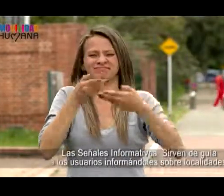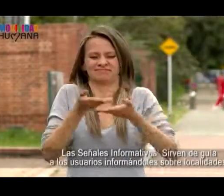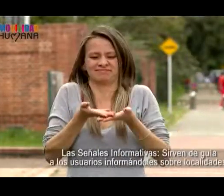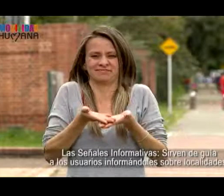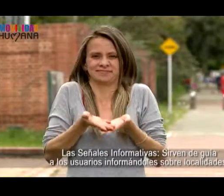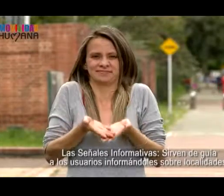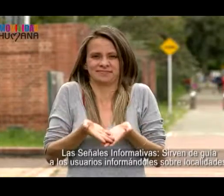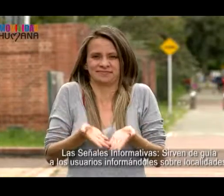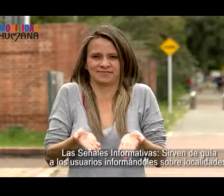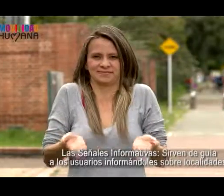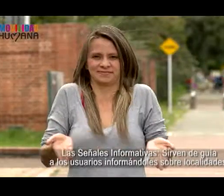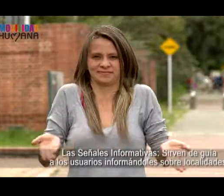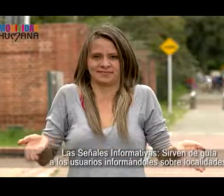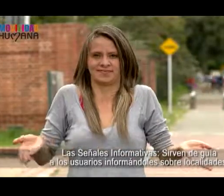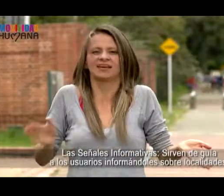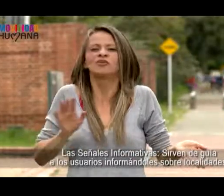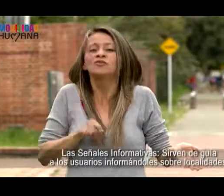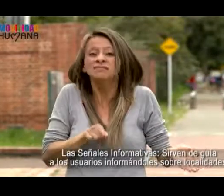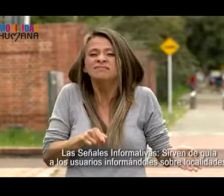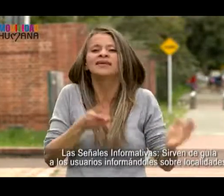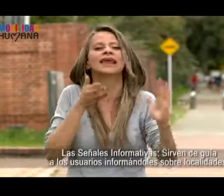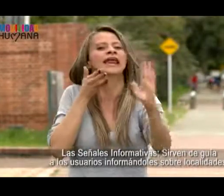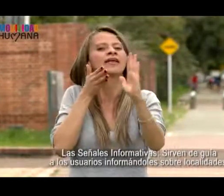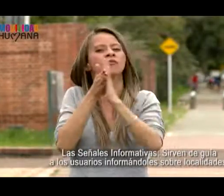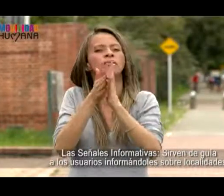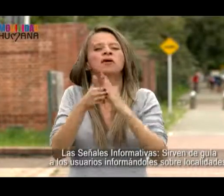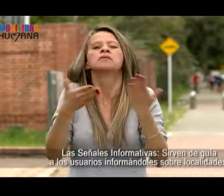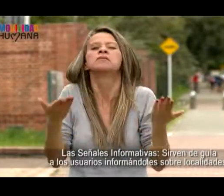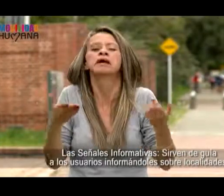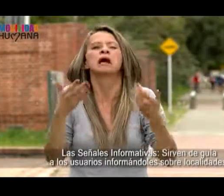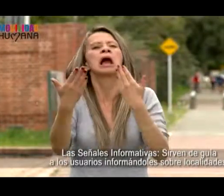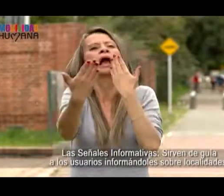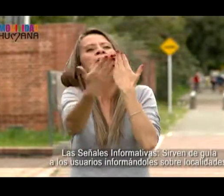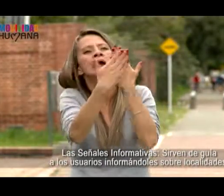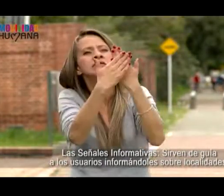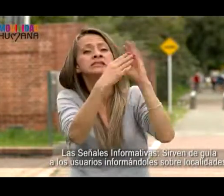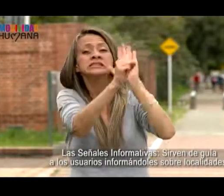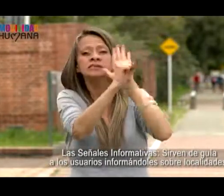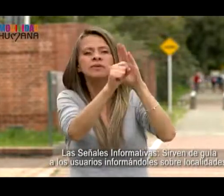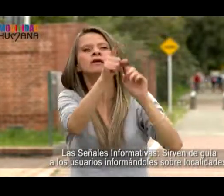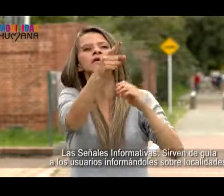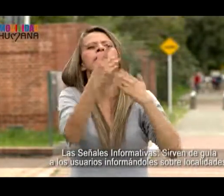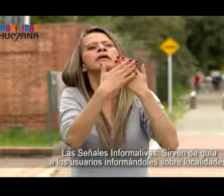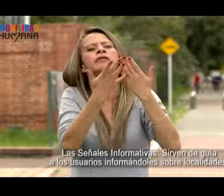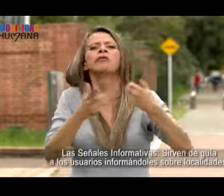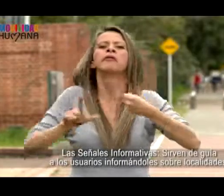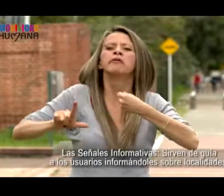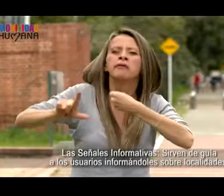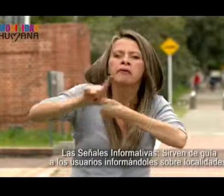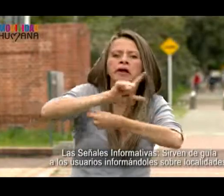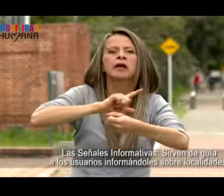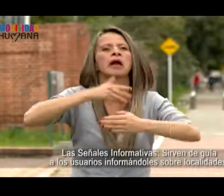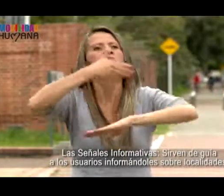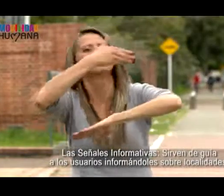Las señales informativas. Sirve de guía a los usuarios informándoles sobre